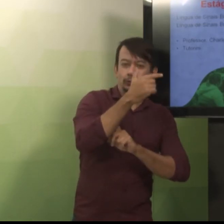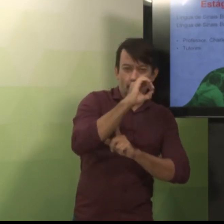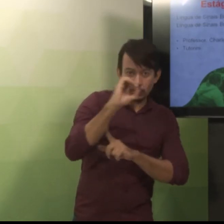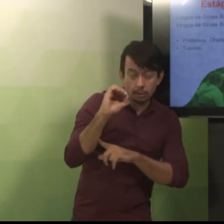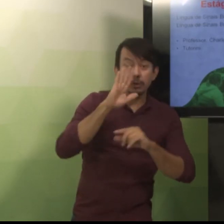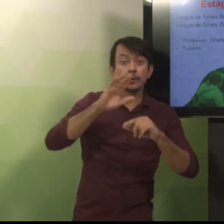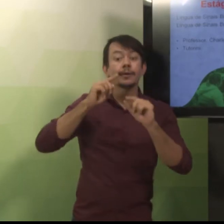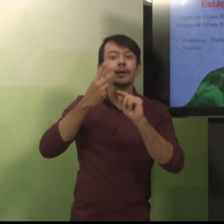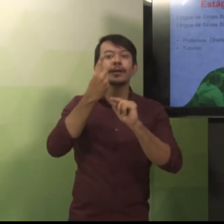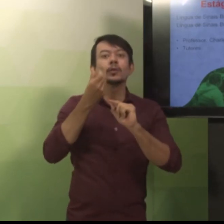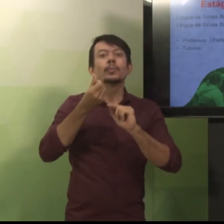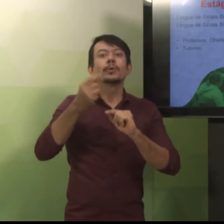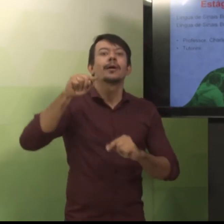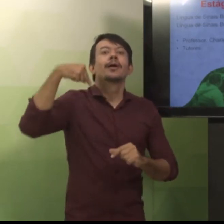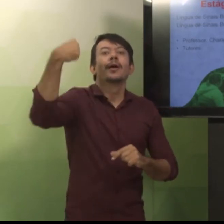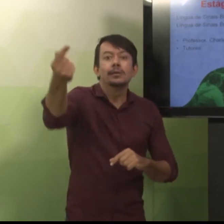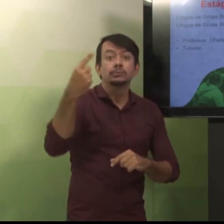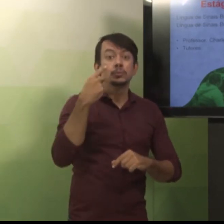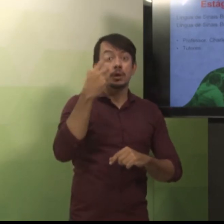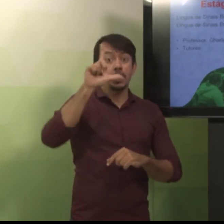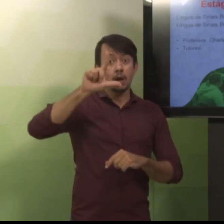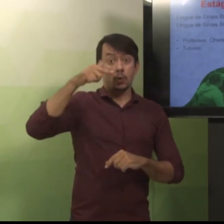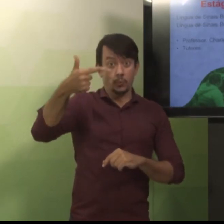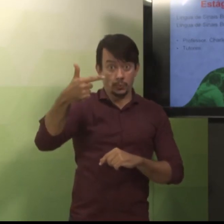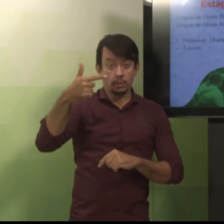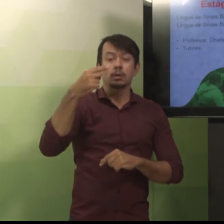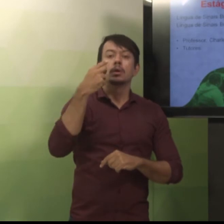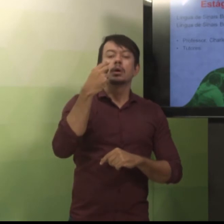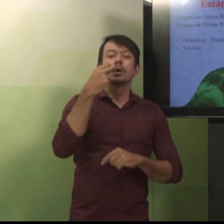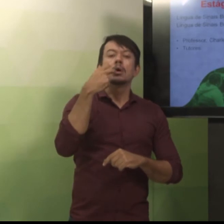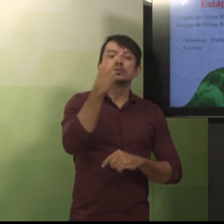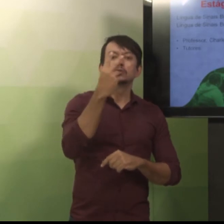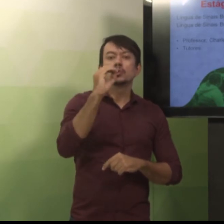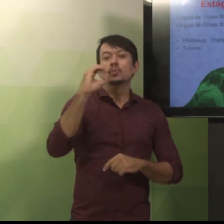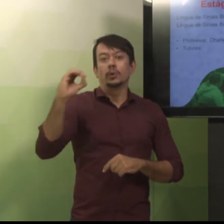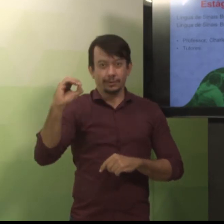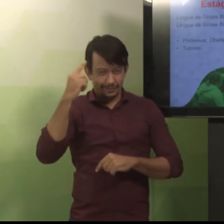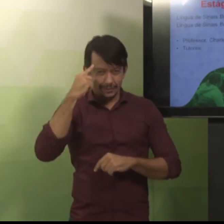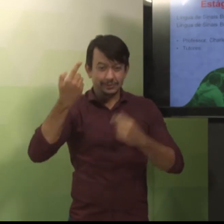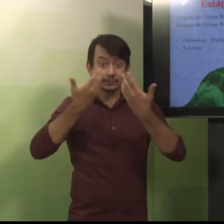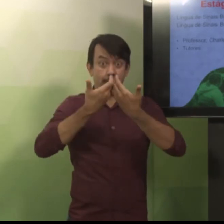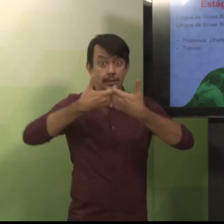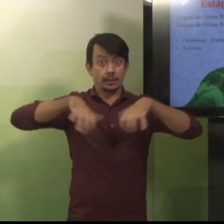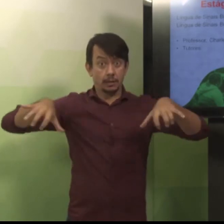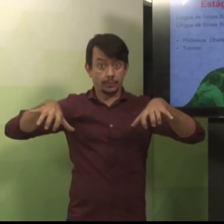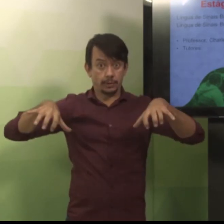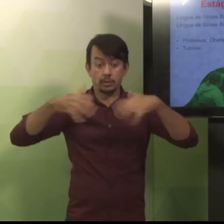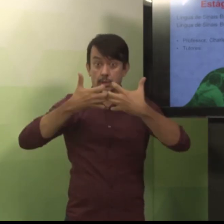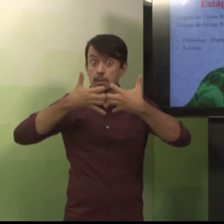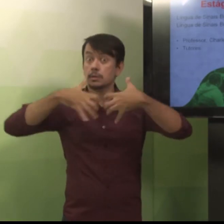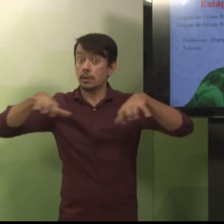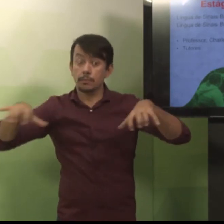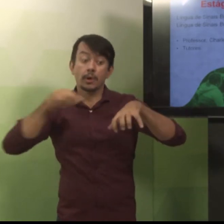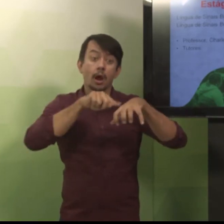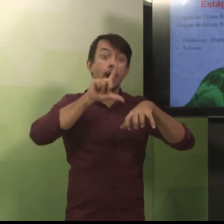estágio. No próximo semestre, o estágio L2 também 200 horas. Vejam que